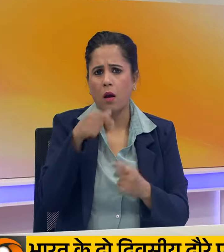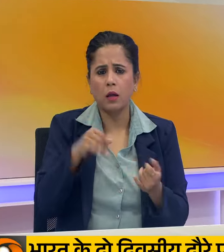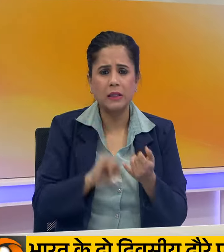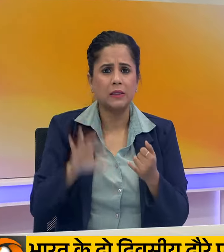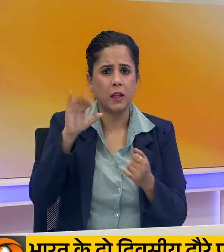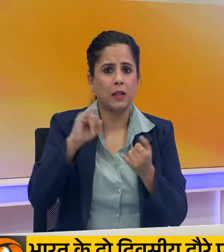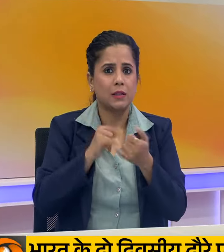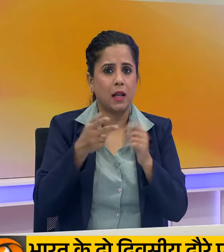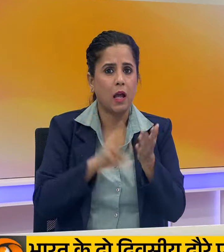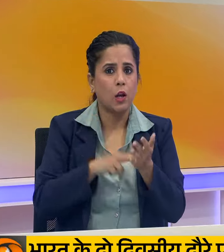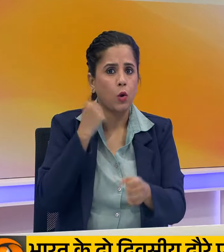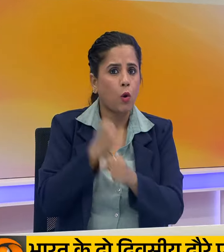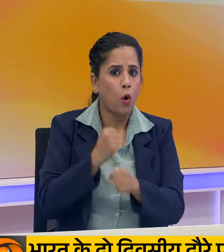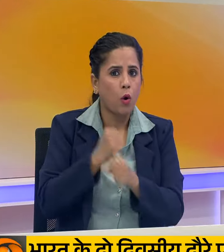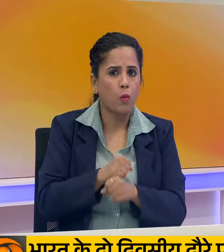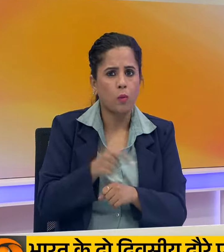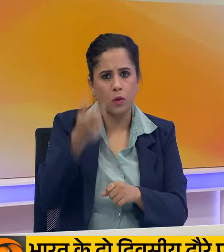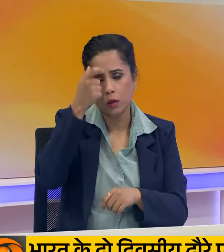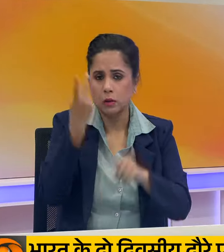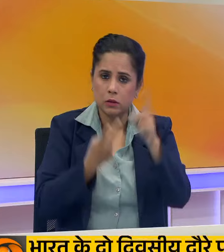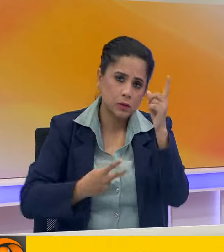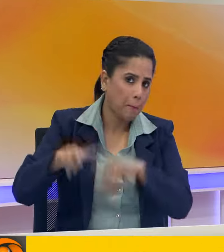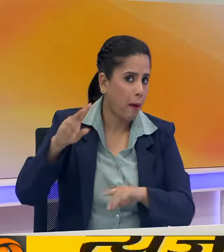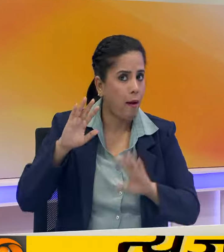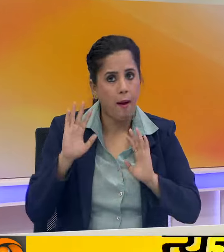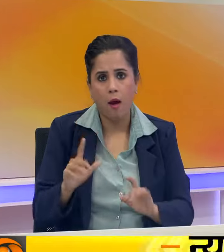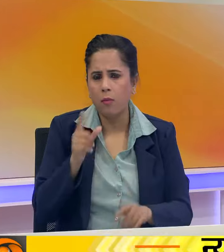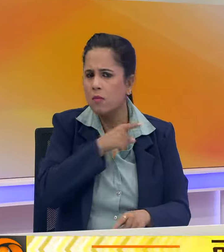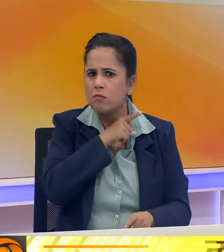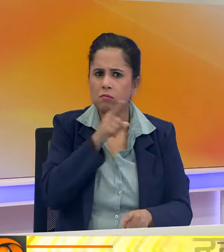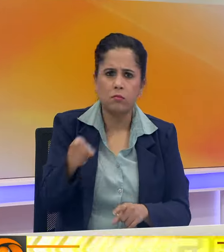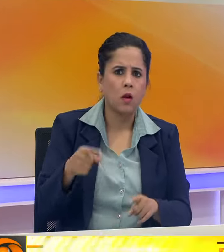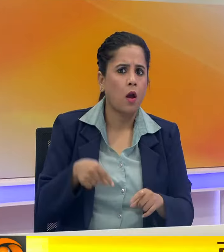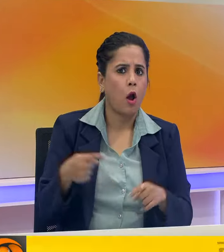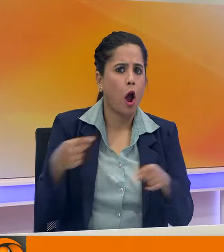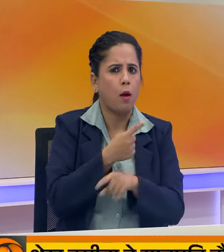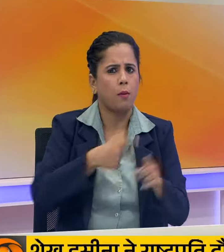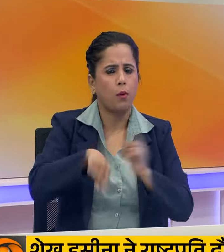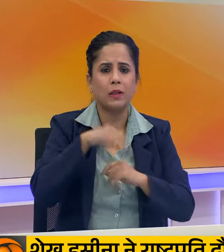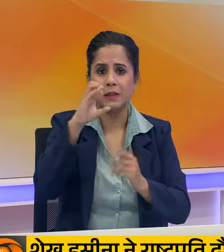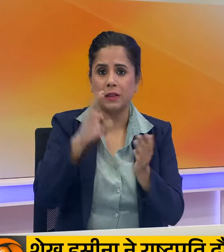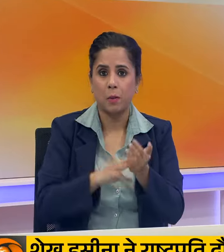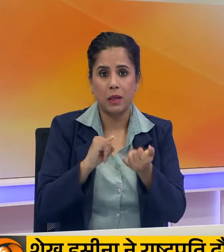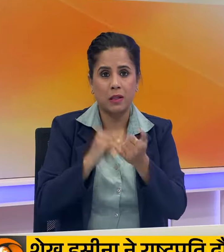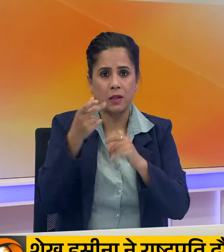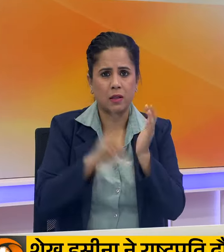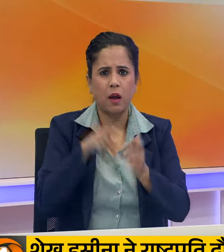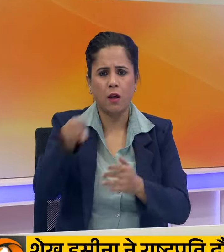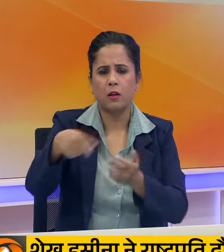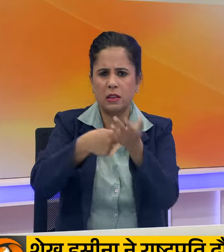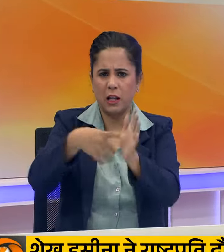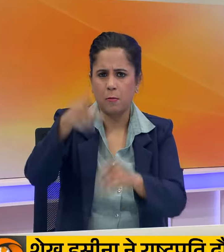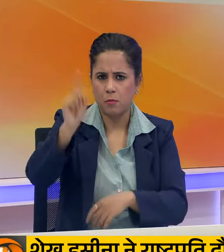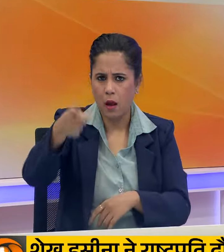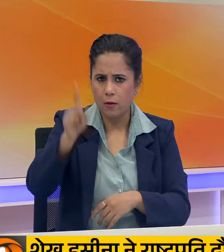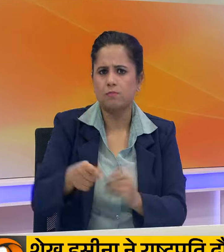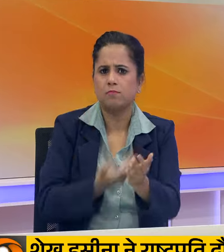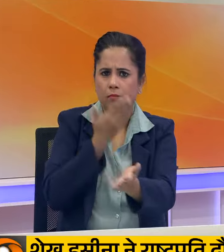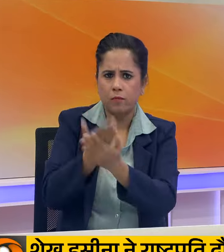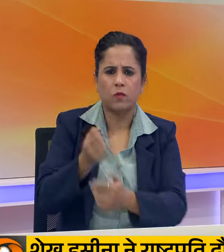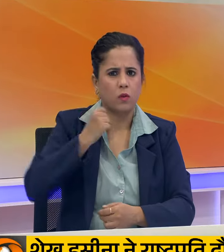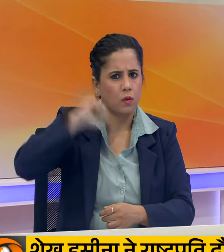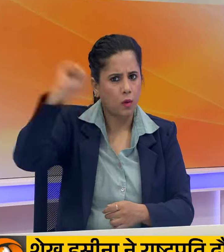स्टालिन सरकार की मुश्किलें काफी बढ़ गई हैं विपक्षी दल मुख्यमंत्री स्टालिन से इस्तीफे की मांग